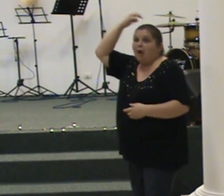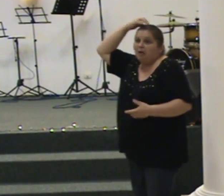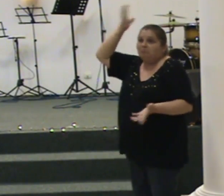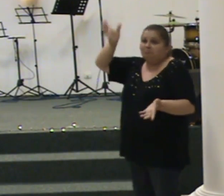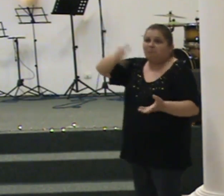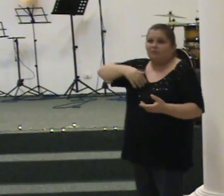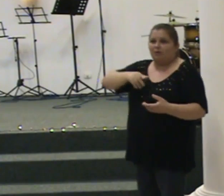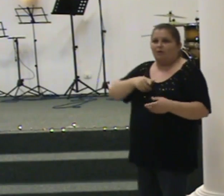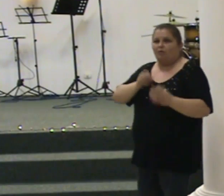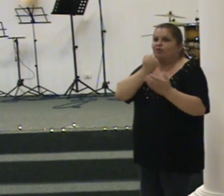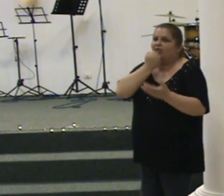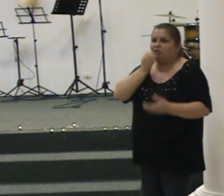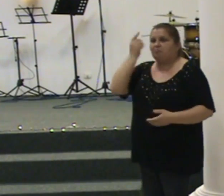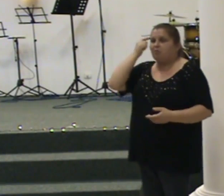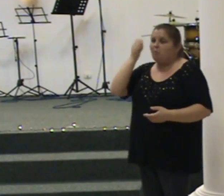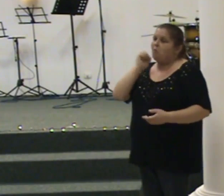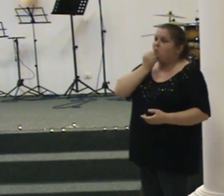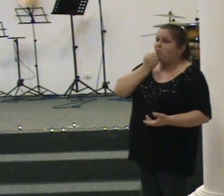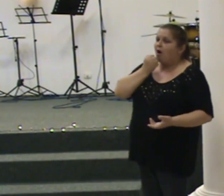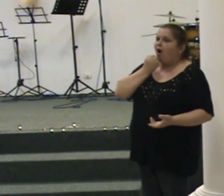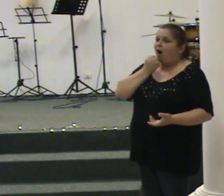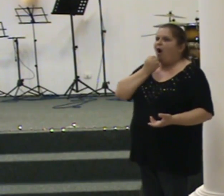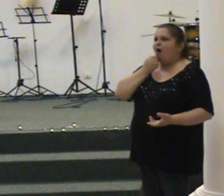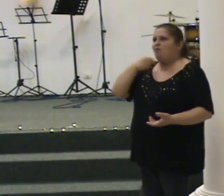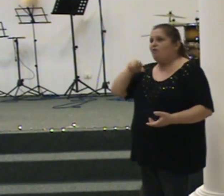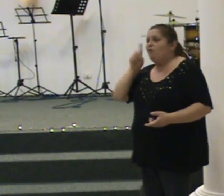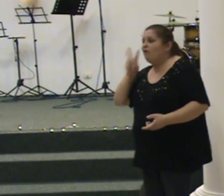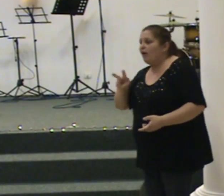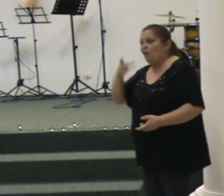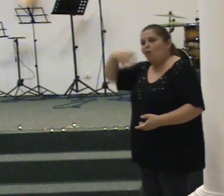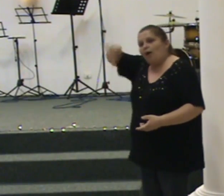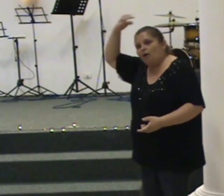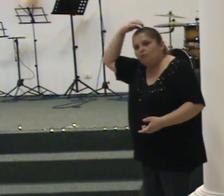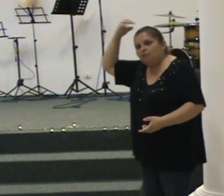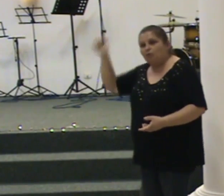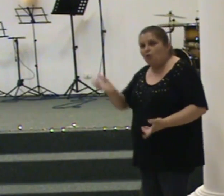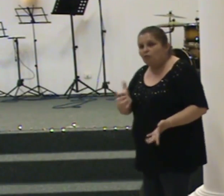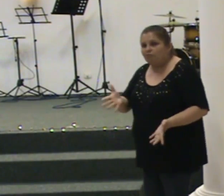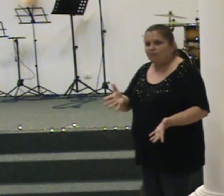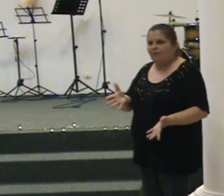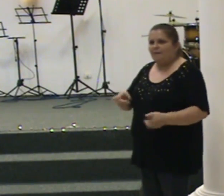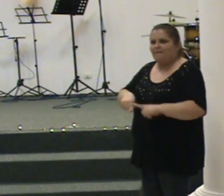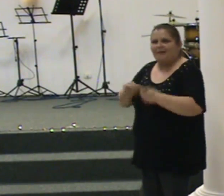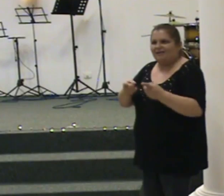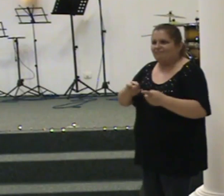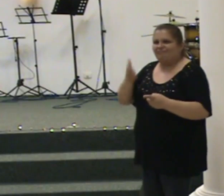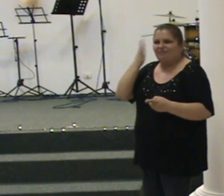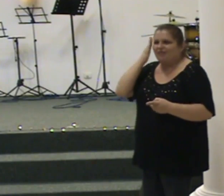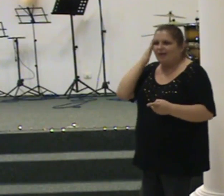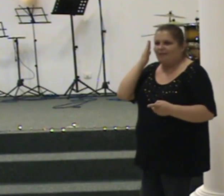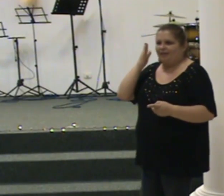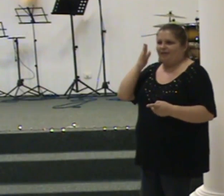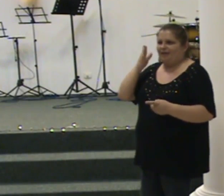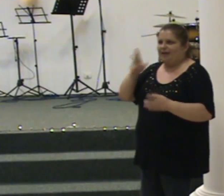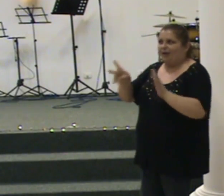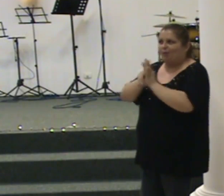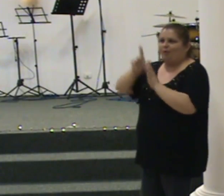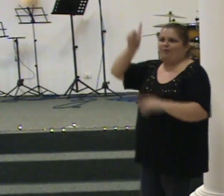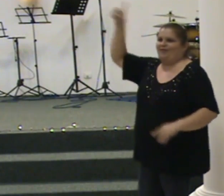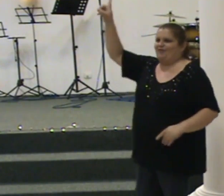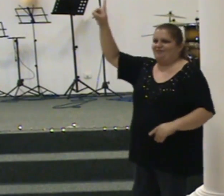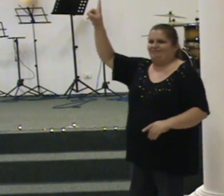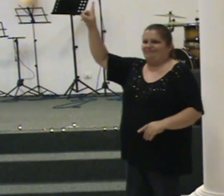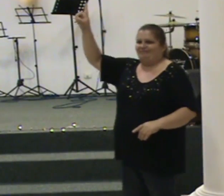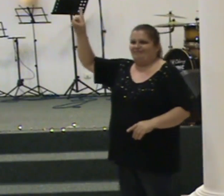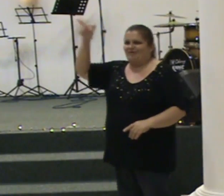o Criador de todas as coisas, aquele que é o responsável, que deu vida para nós. A palavra diz